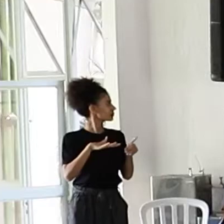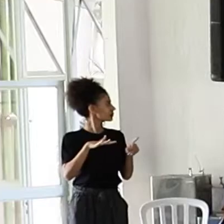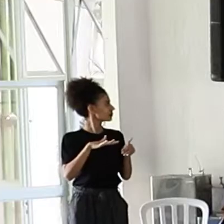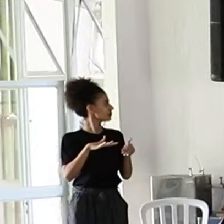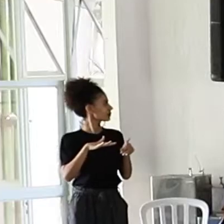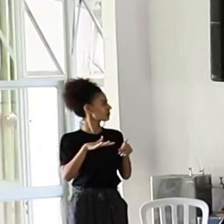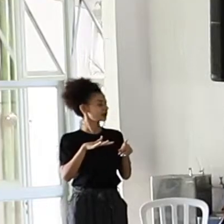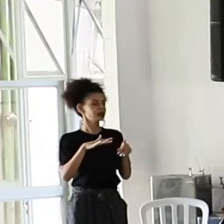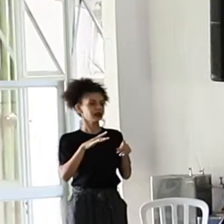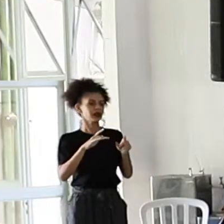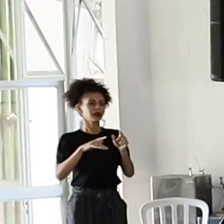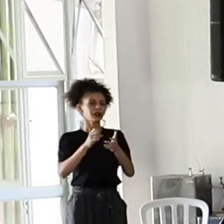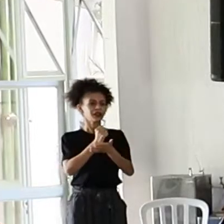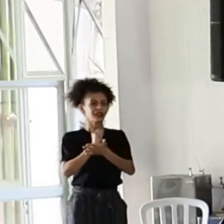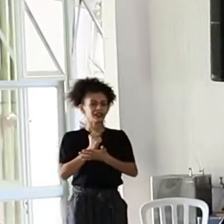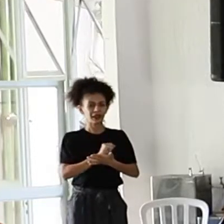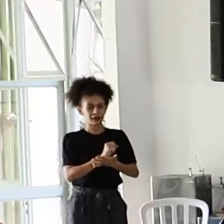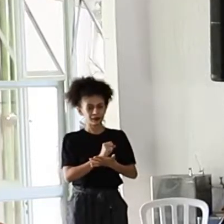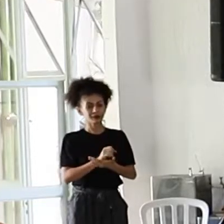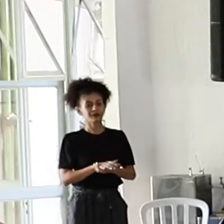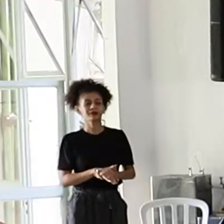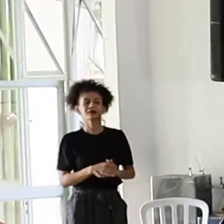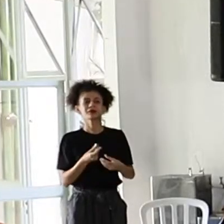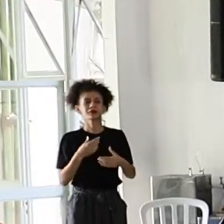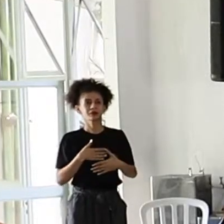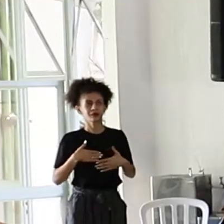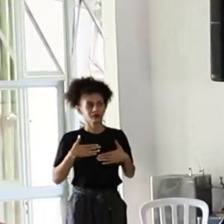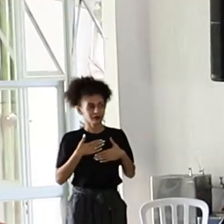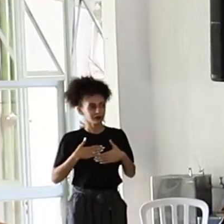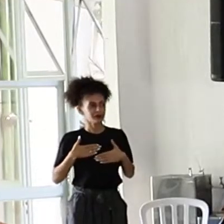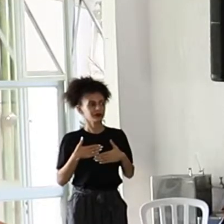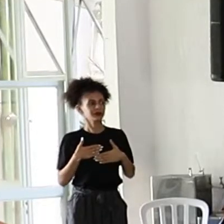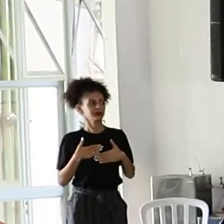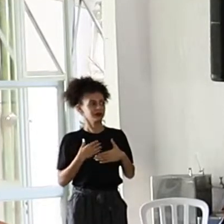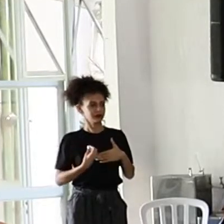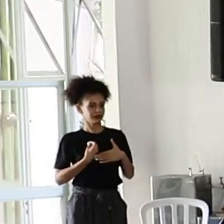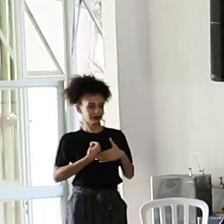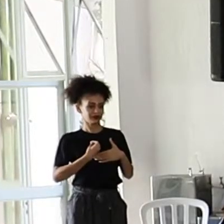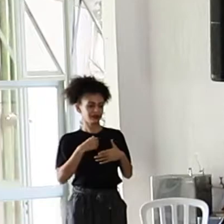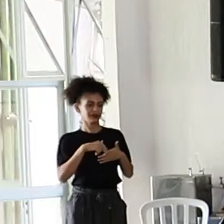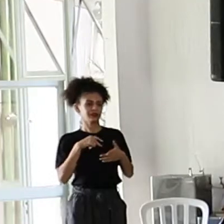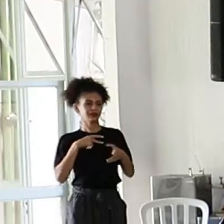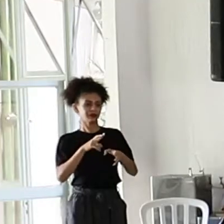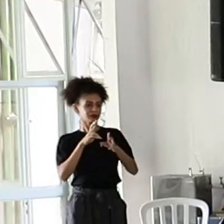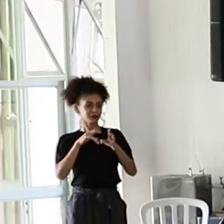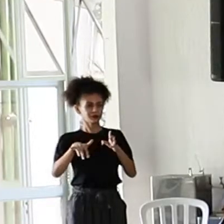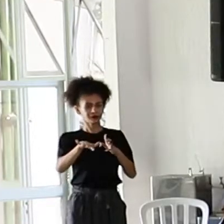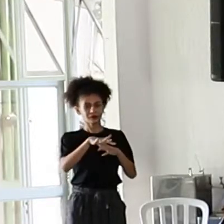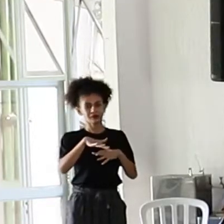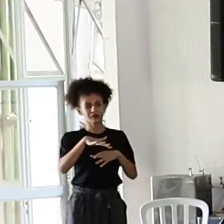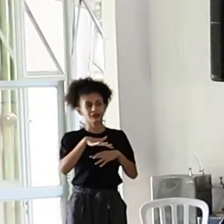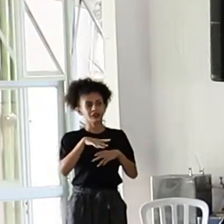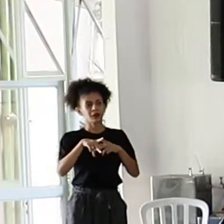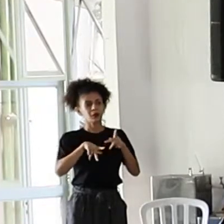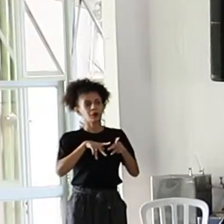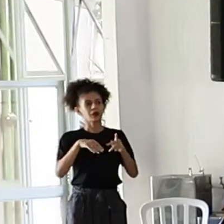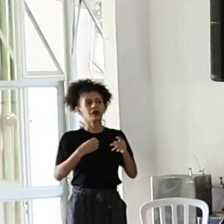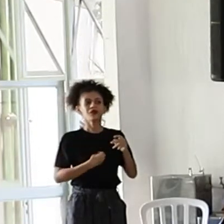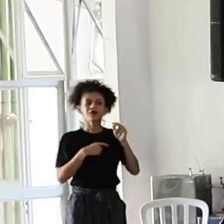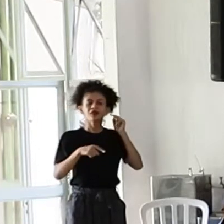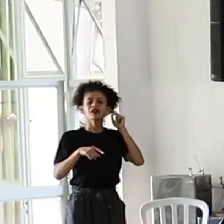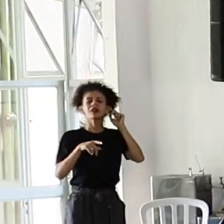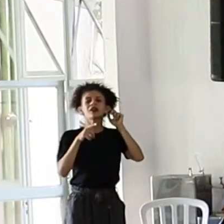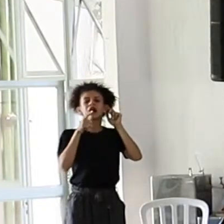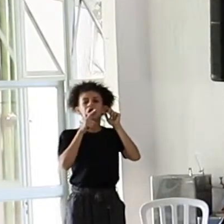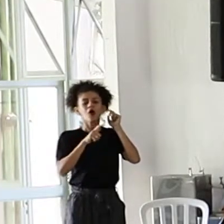de games então assim grande prazer tá espero que toda a população e quem esteja aqui